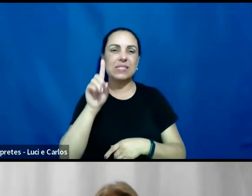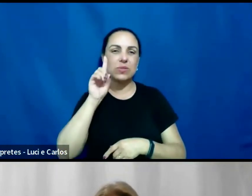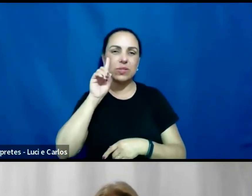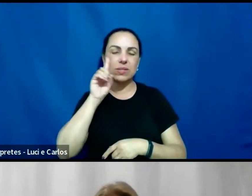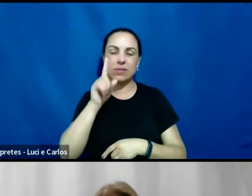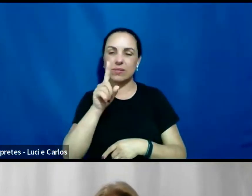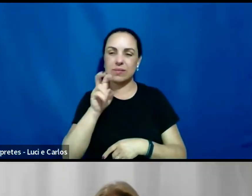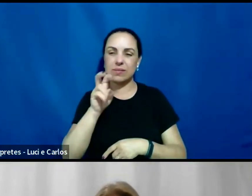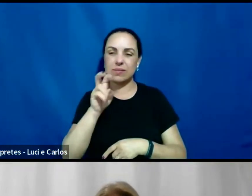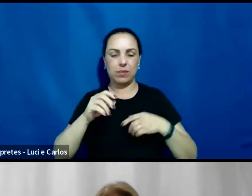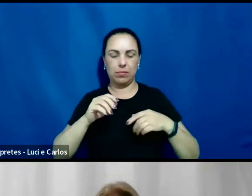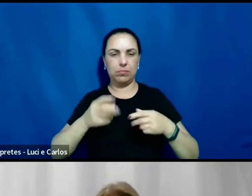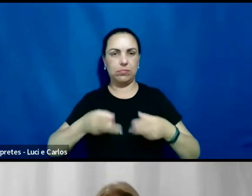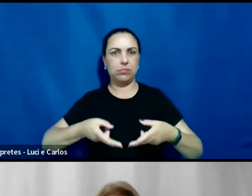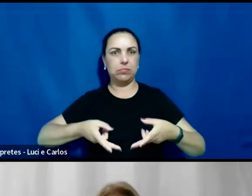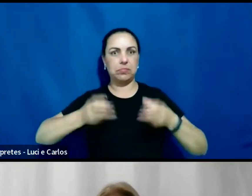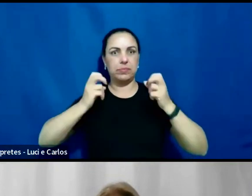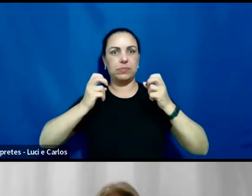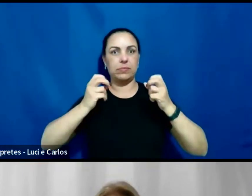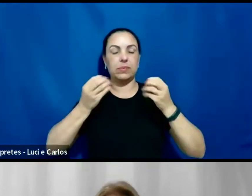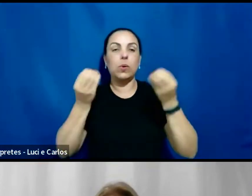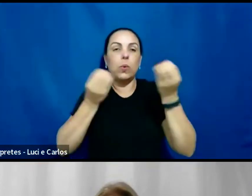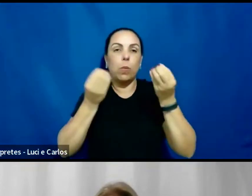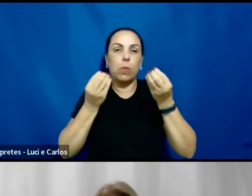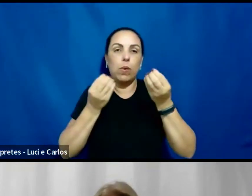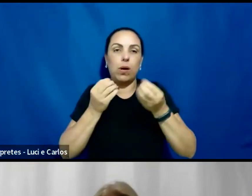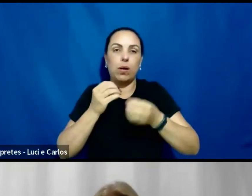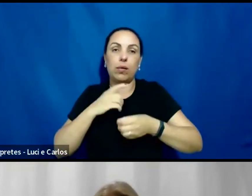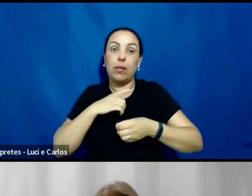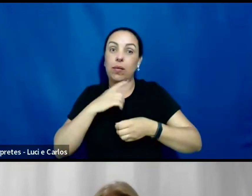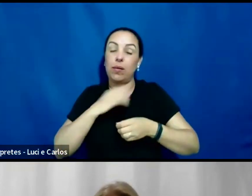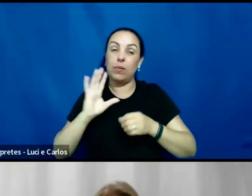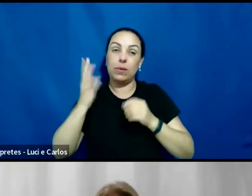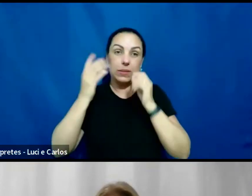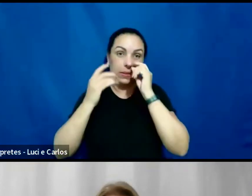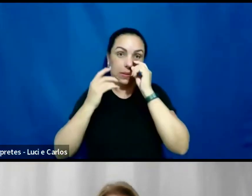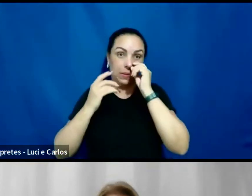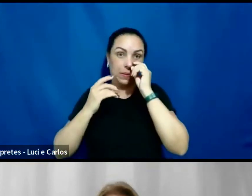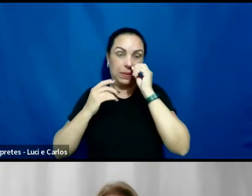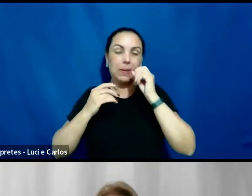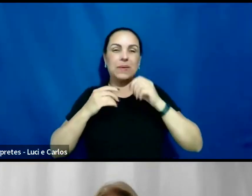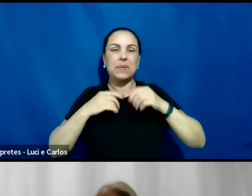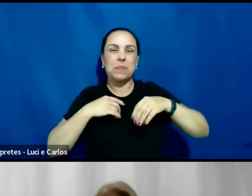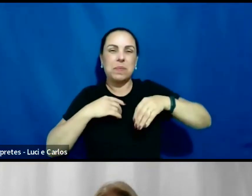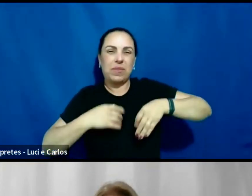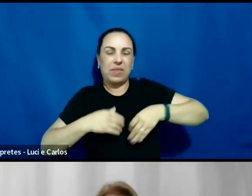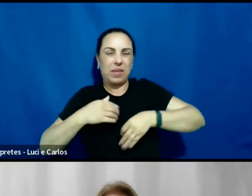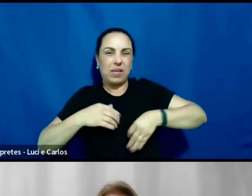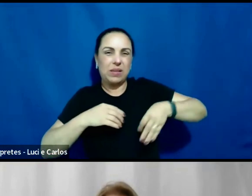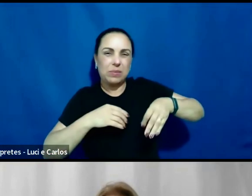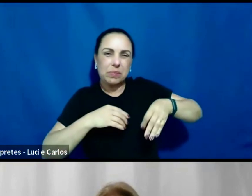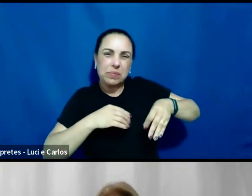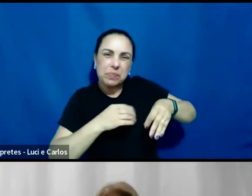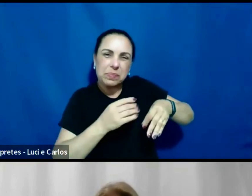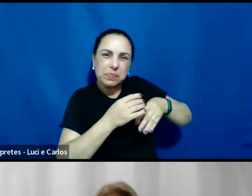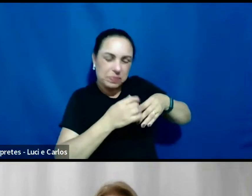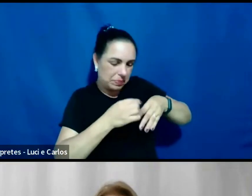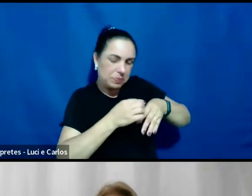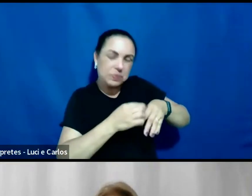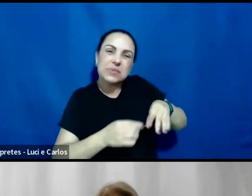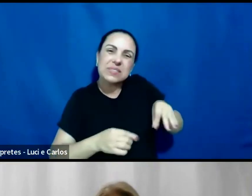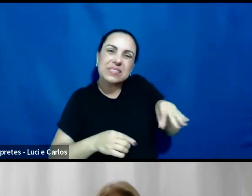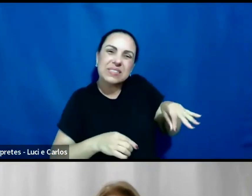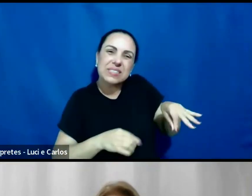até assustada. Saiu um furúnculo na região da virilha, no primeiro local em que eu tive uma